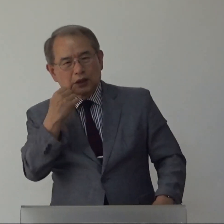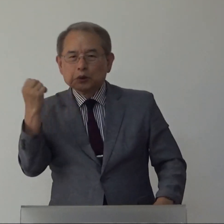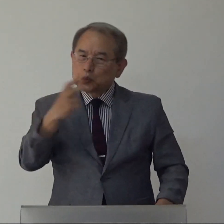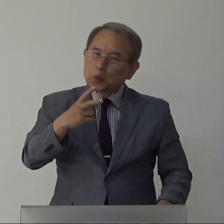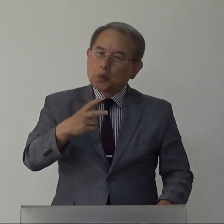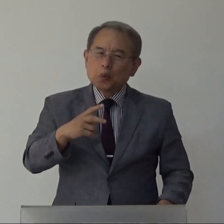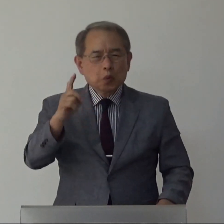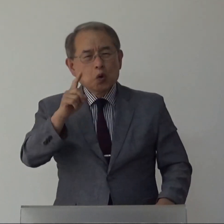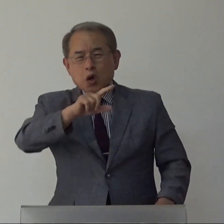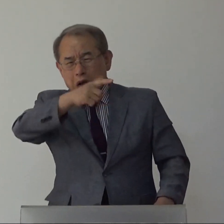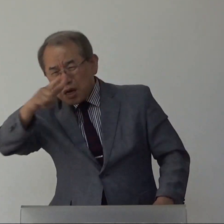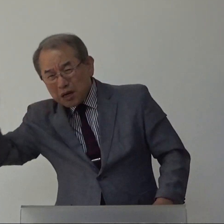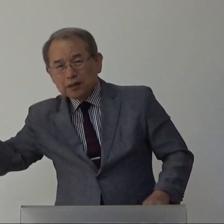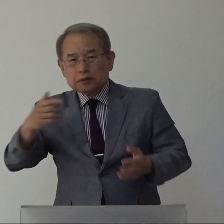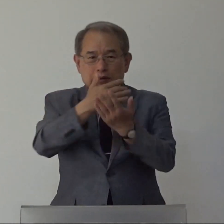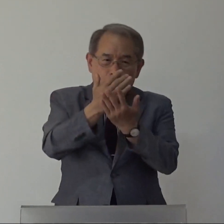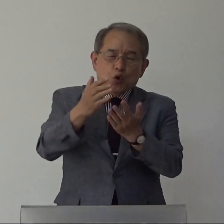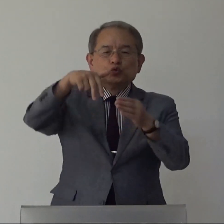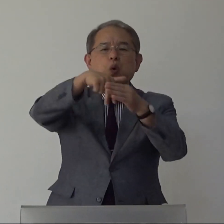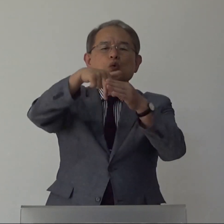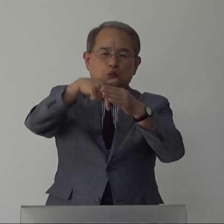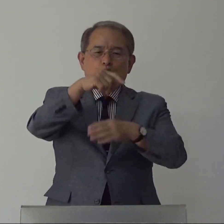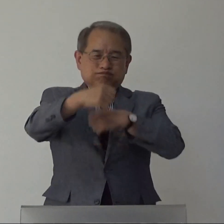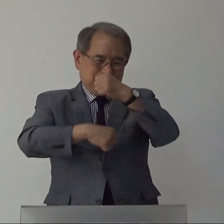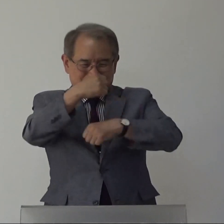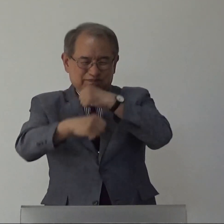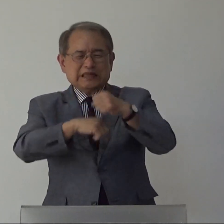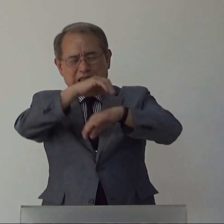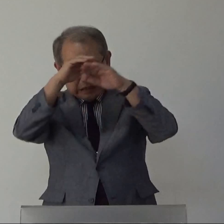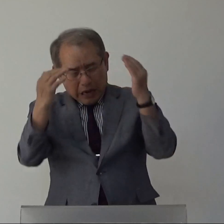이슬람의 예배도 종교로 인정해줘야지. 천주교도 인정해줘야지.